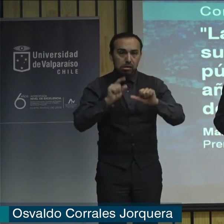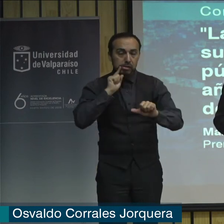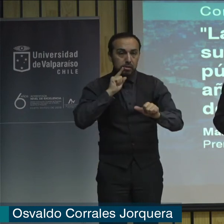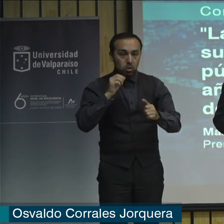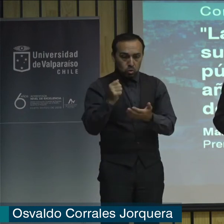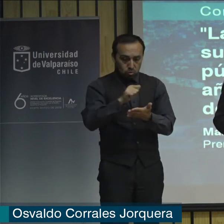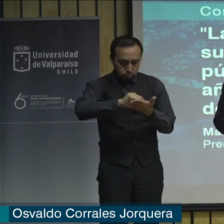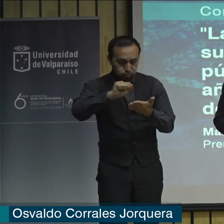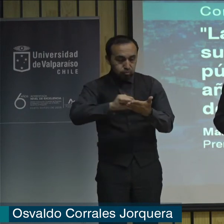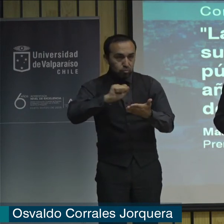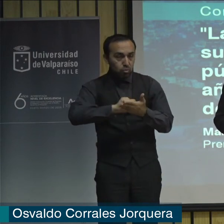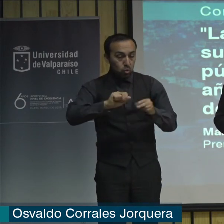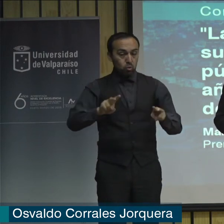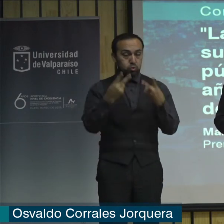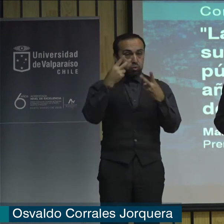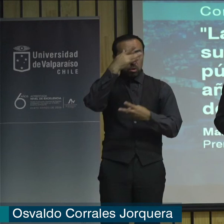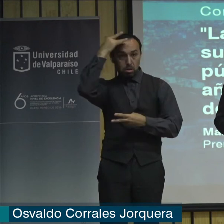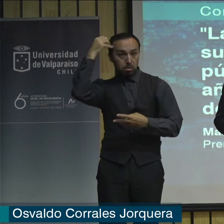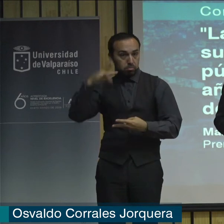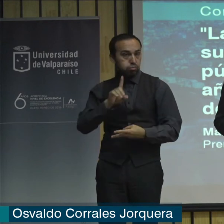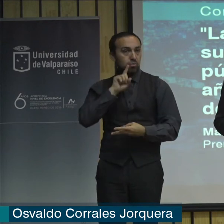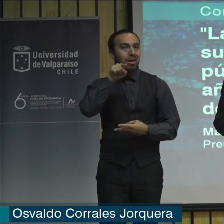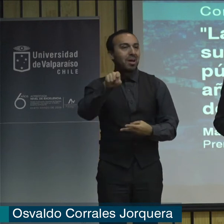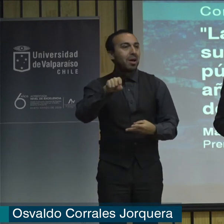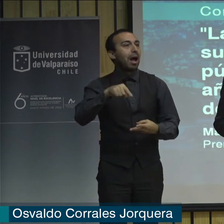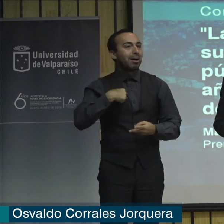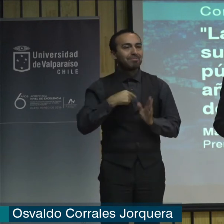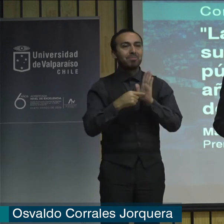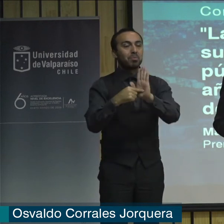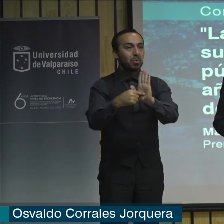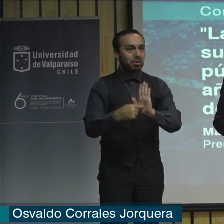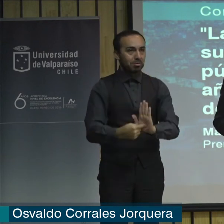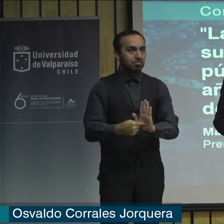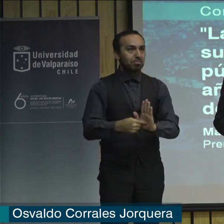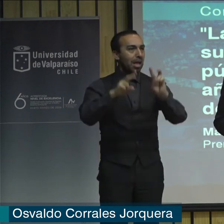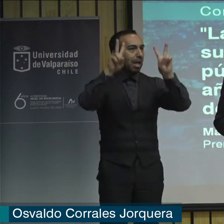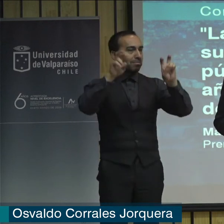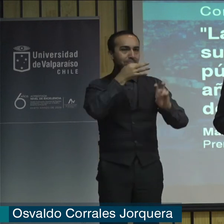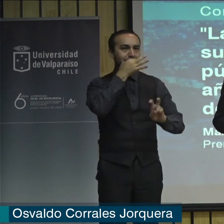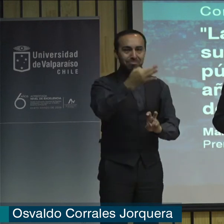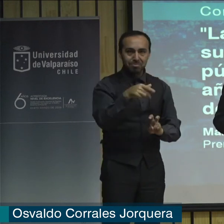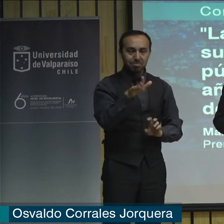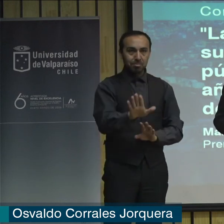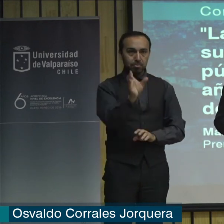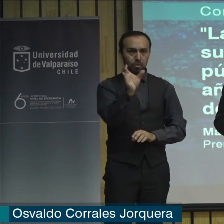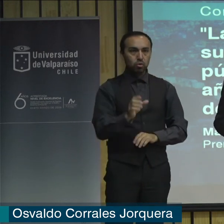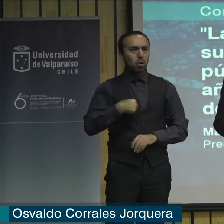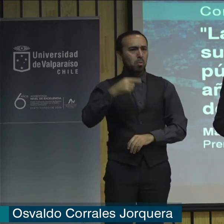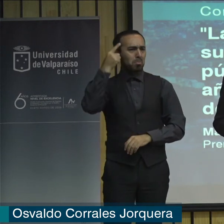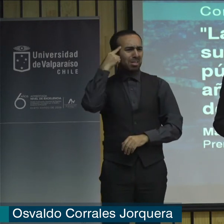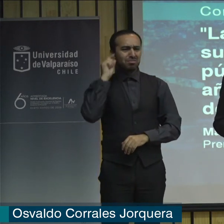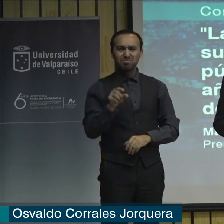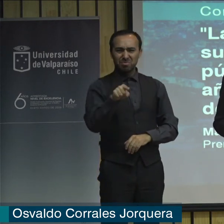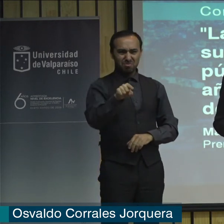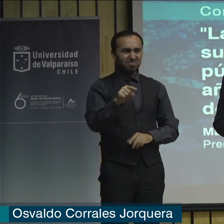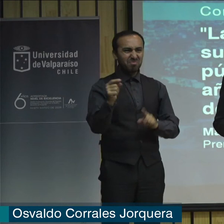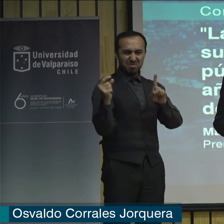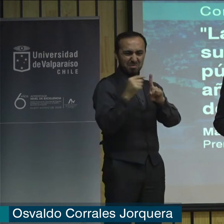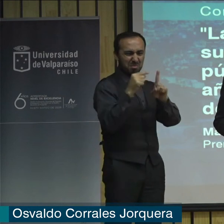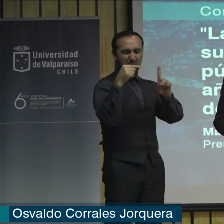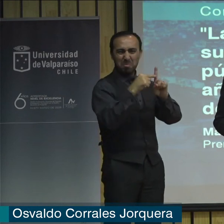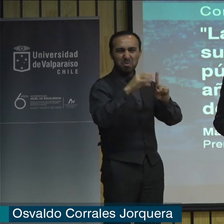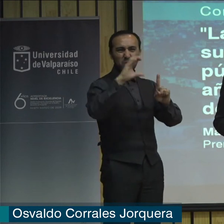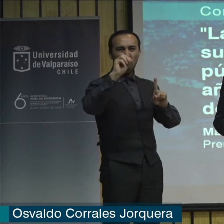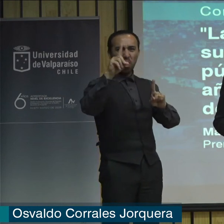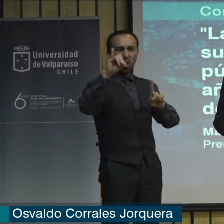aus nos ilustra debidamente en este propósito lo cito comillas lo considero el odio un sentimiento animal